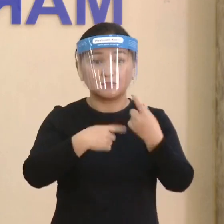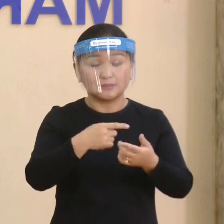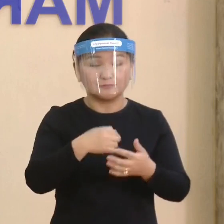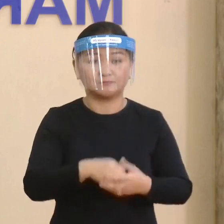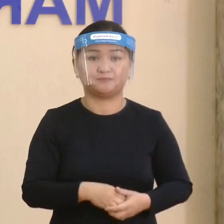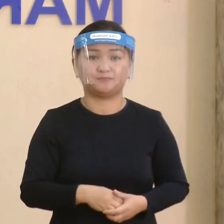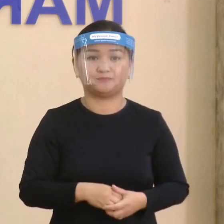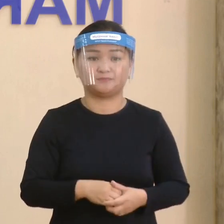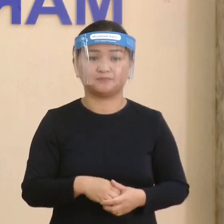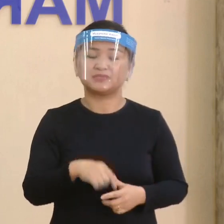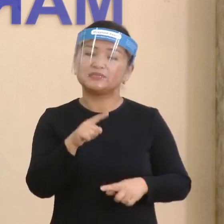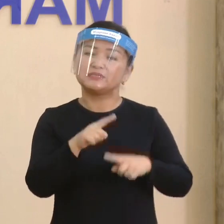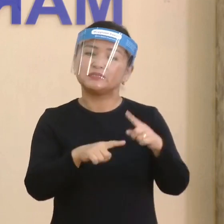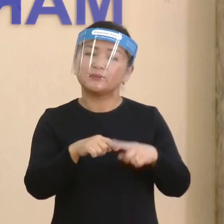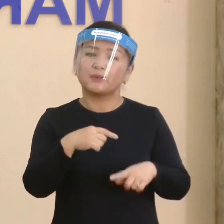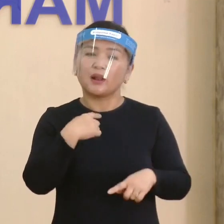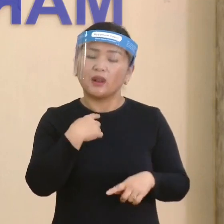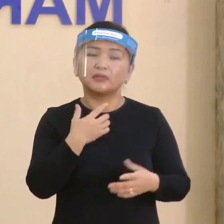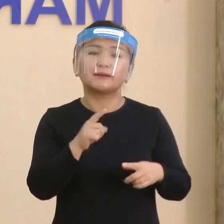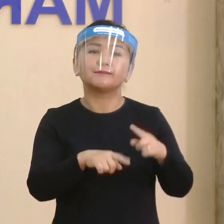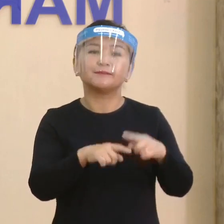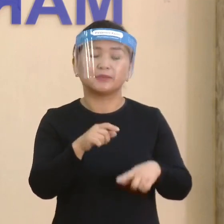За, хамсалмаа дарга.